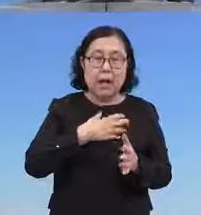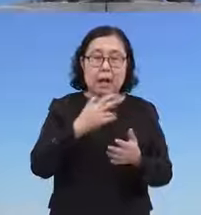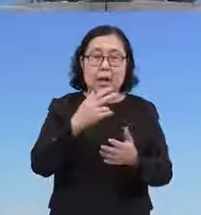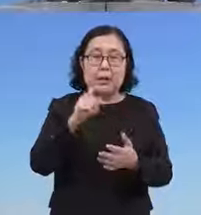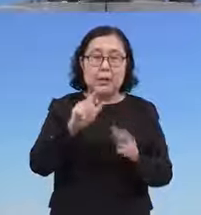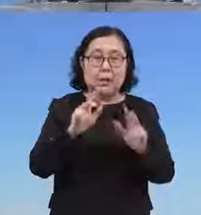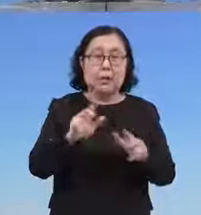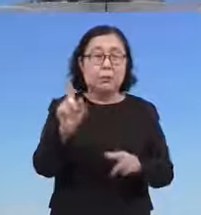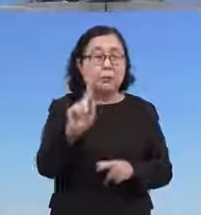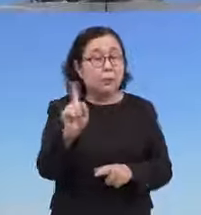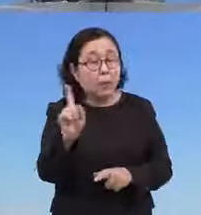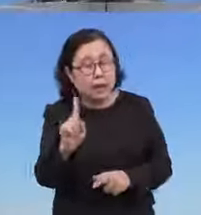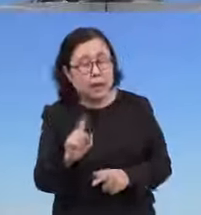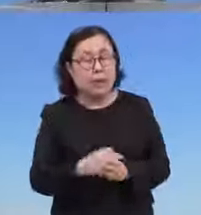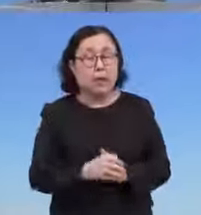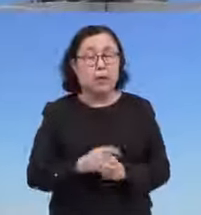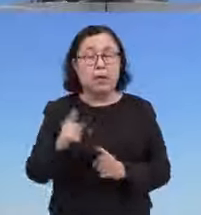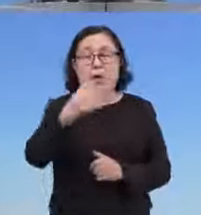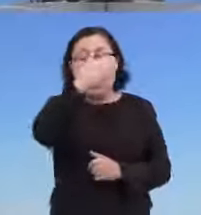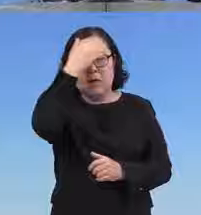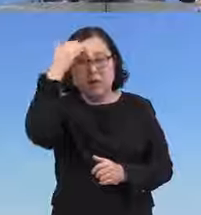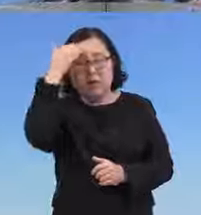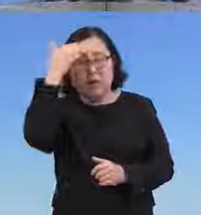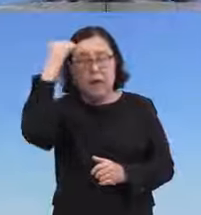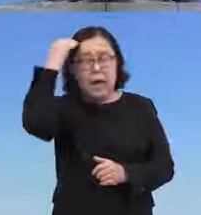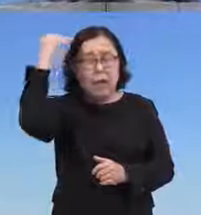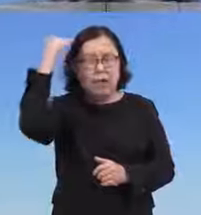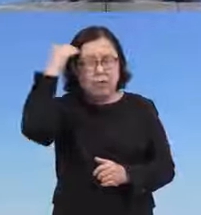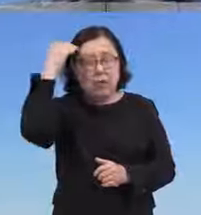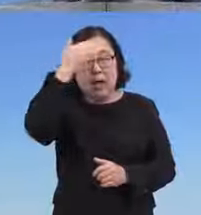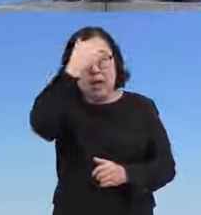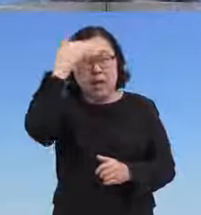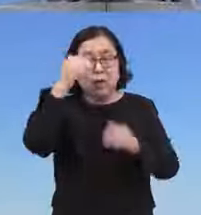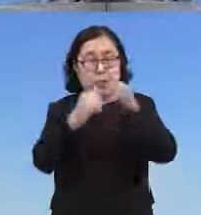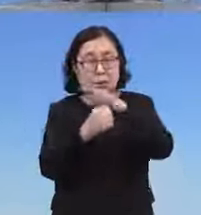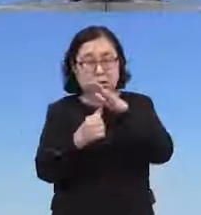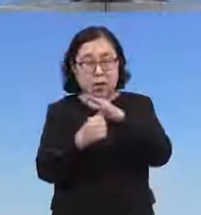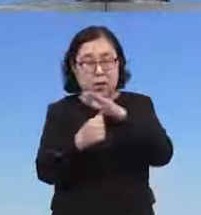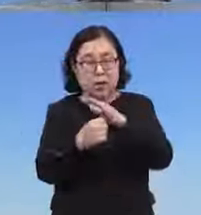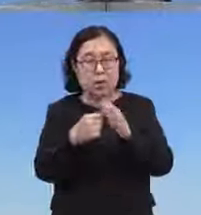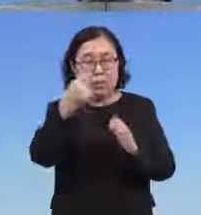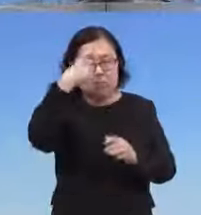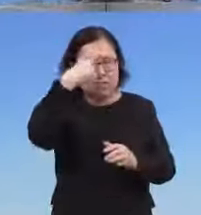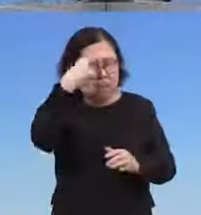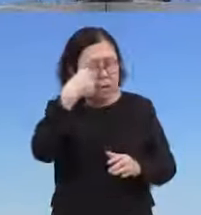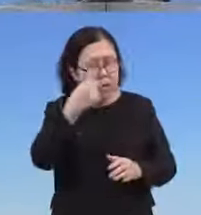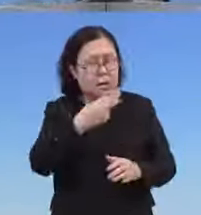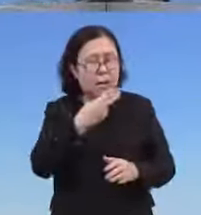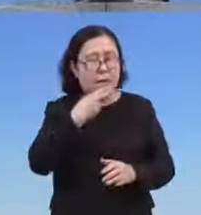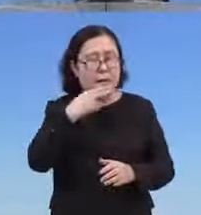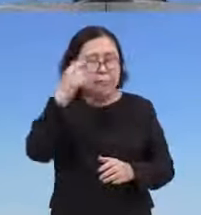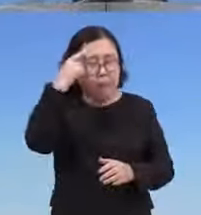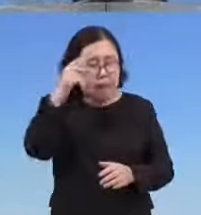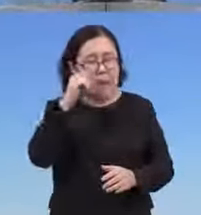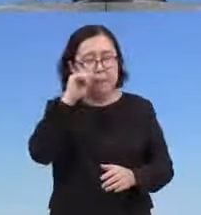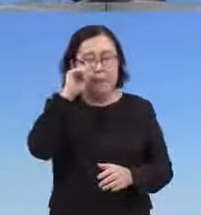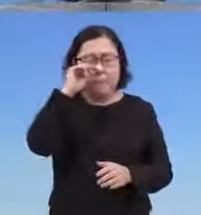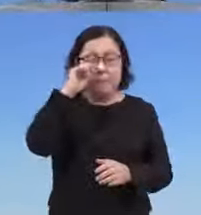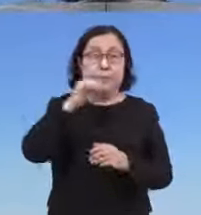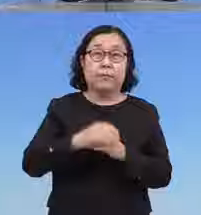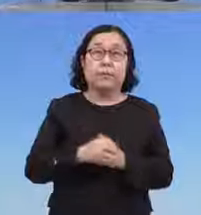뭐하니? 한국에 저 청소년들이 불쌍하지 않느냐고. 그래서 제가 부랴부랴 가게